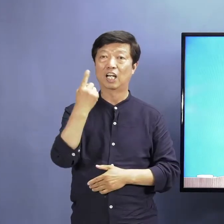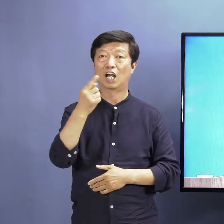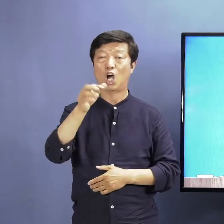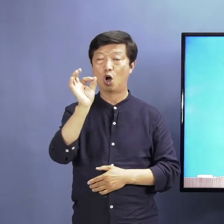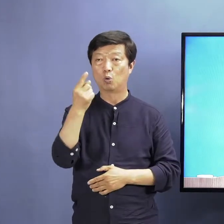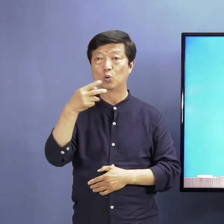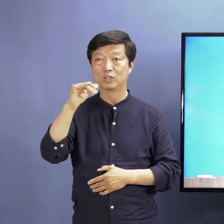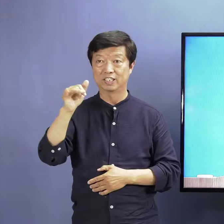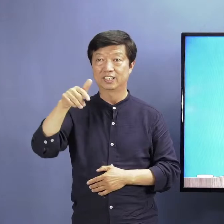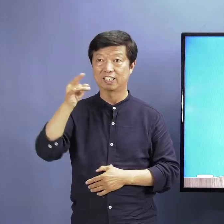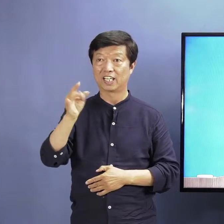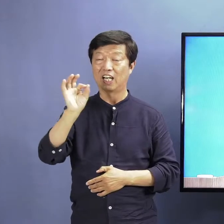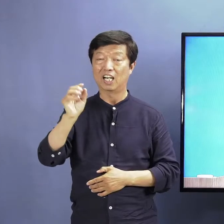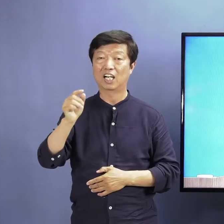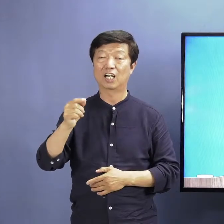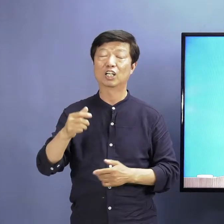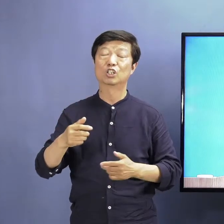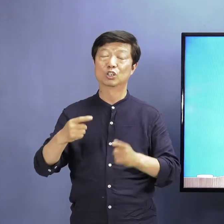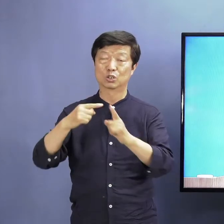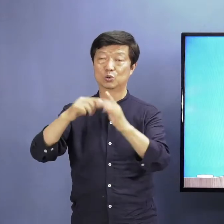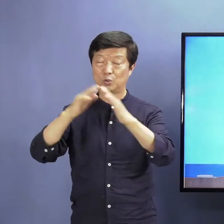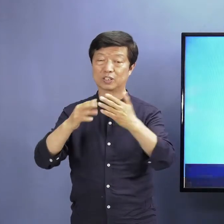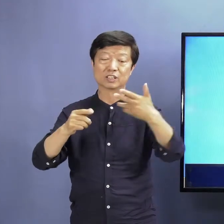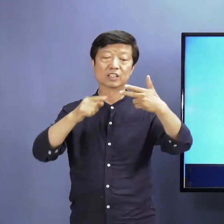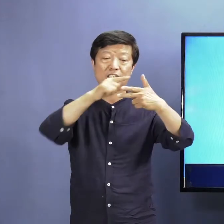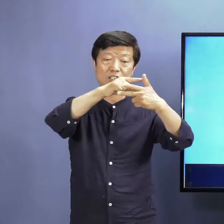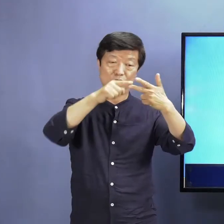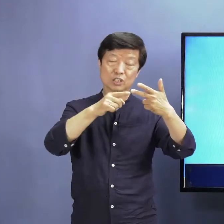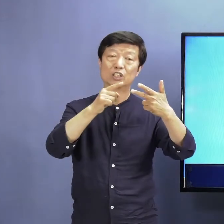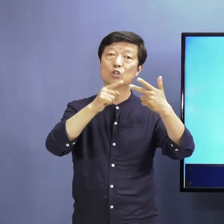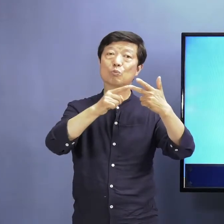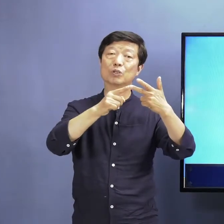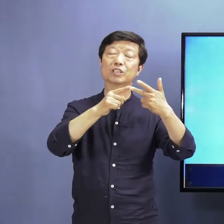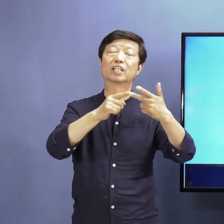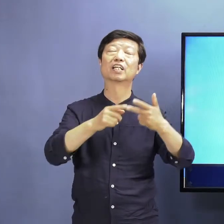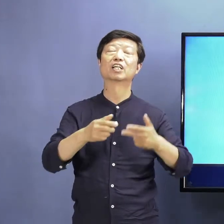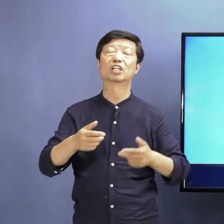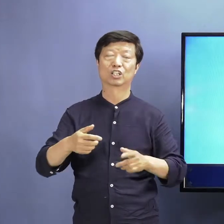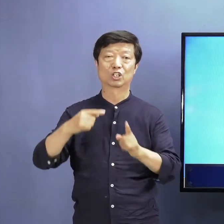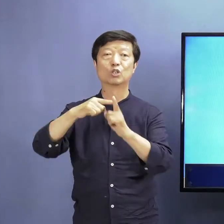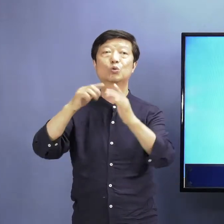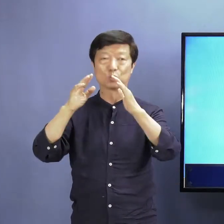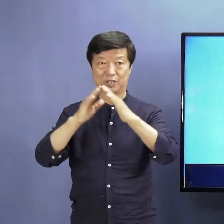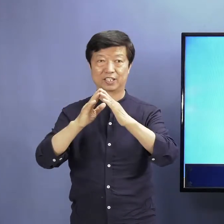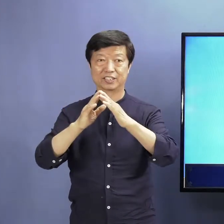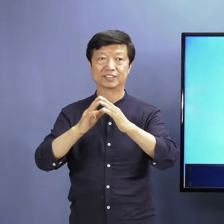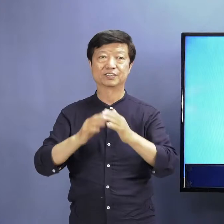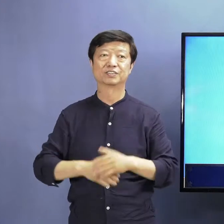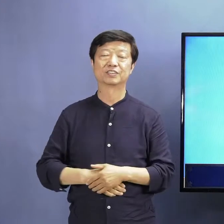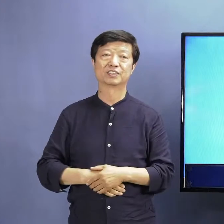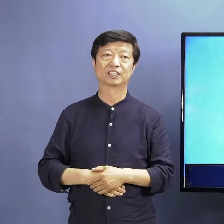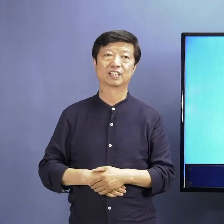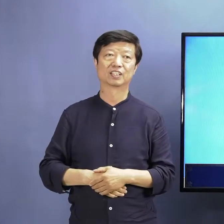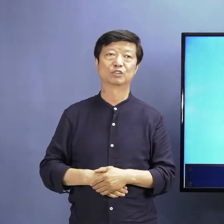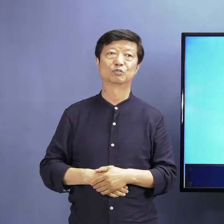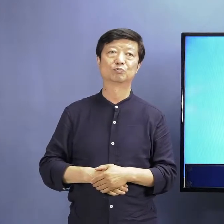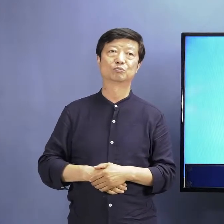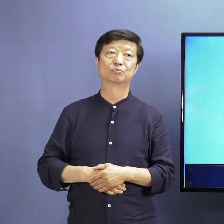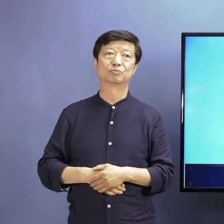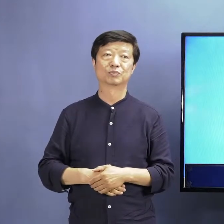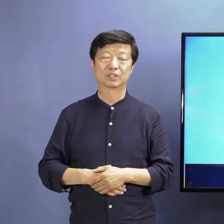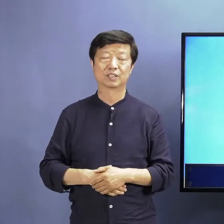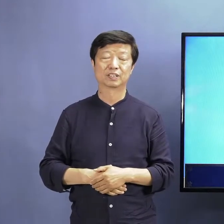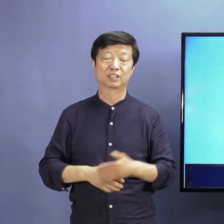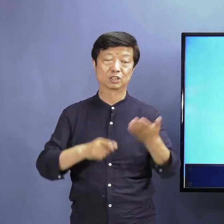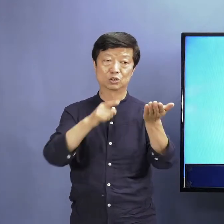바로 뭐냐? 바로 열정을 얘기한 거예요. 다양한 어떤 그런 말씀을 주시는데 그 라오디게아